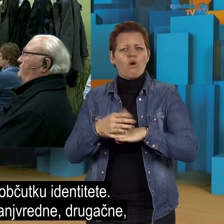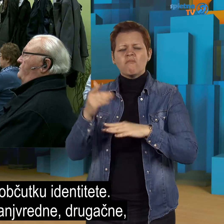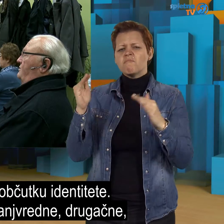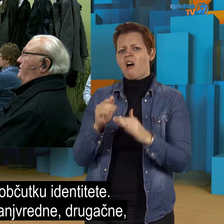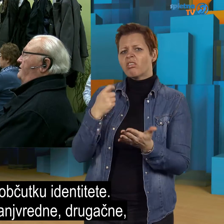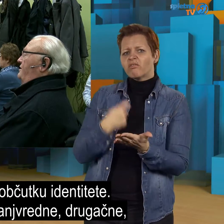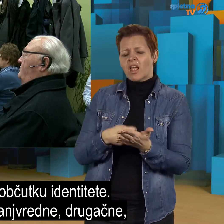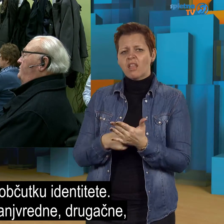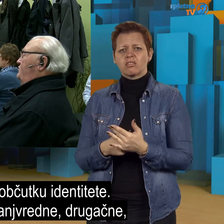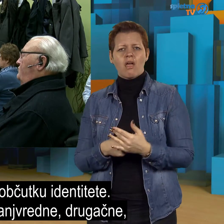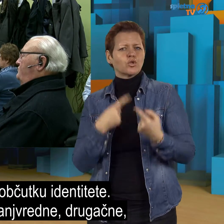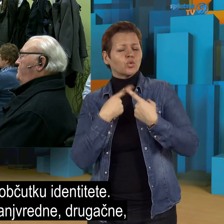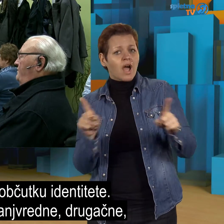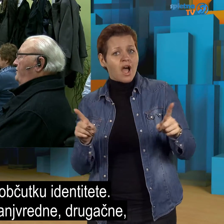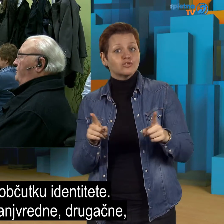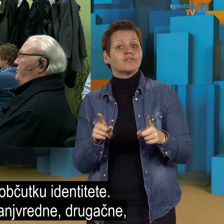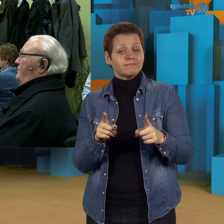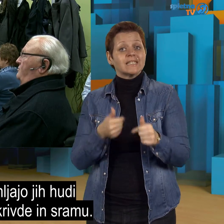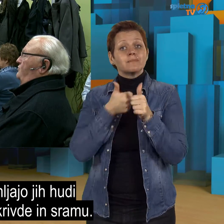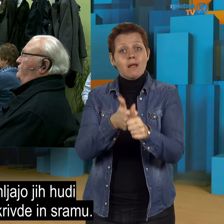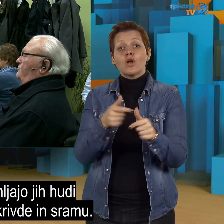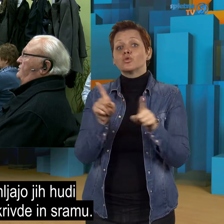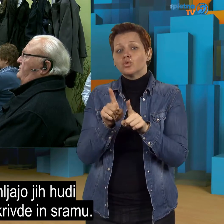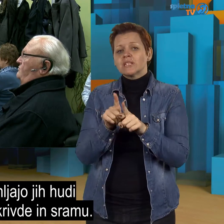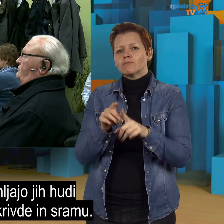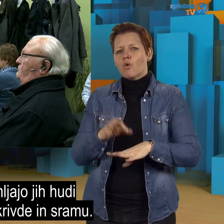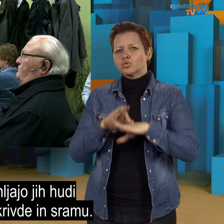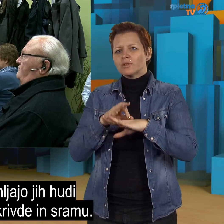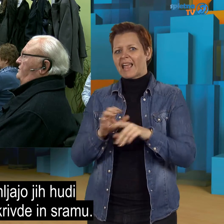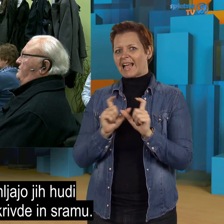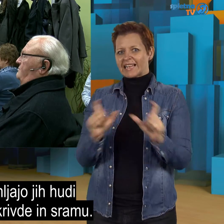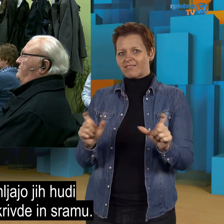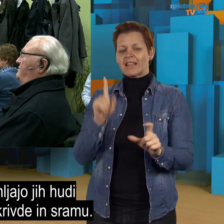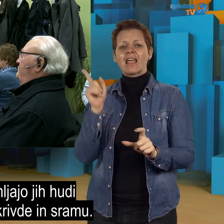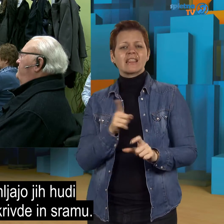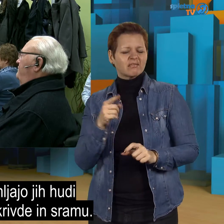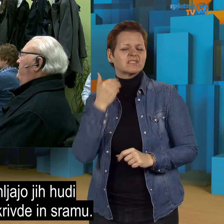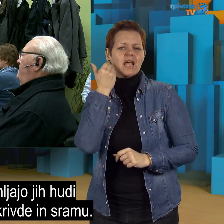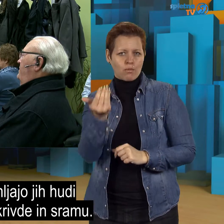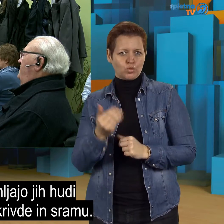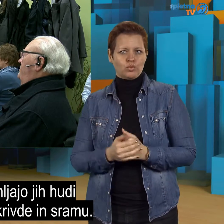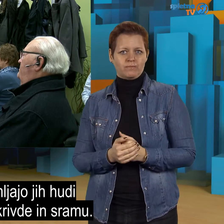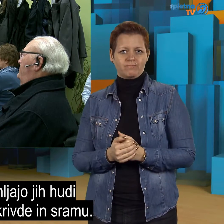Počutijo se manj vredne, drugačne, spremljajo jih hudi občutki krivde in sramu.